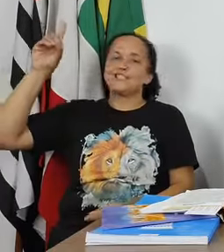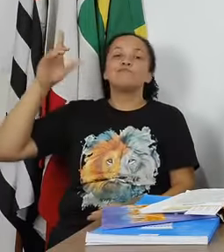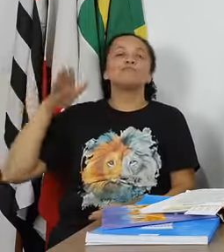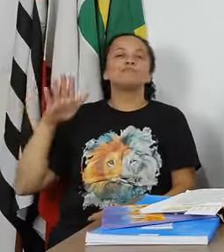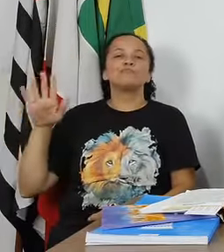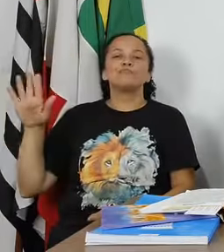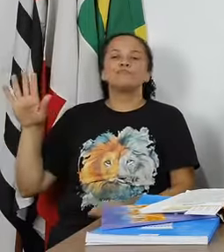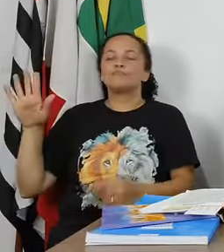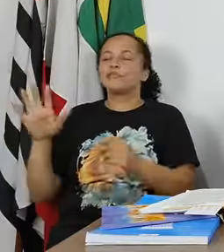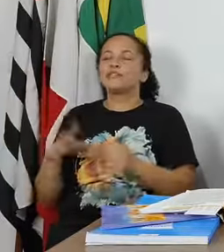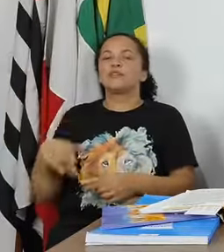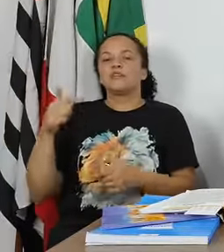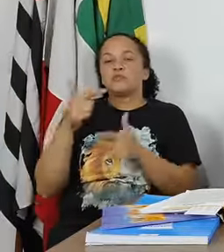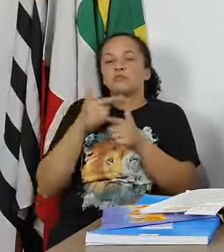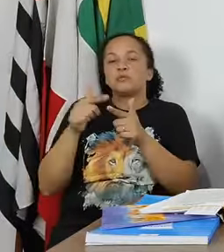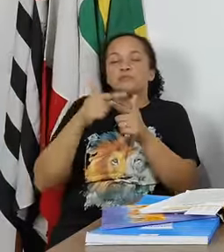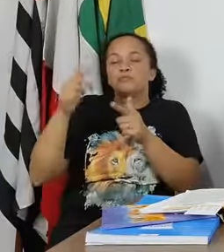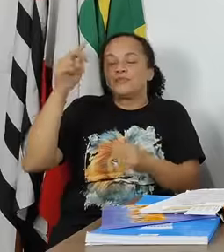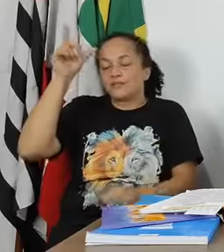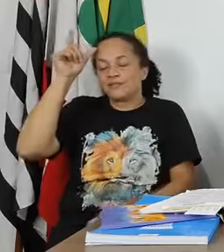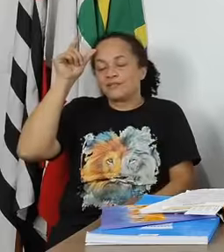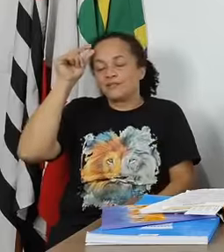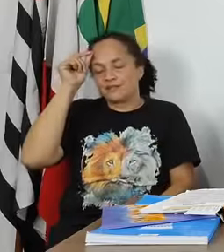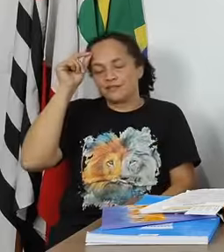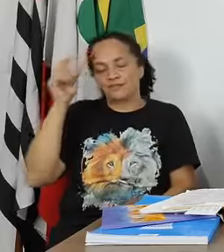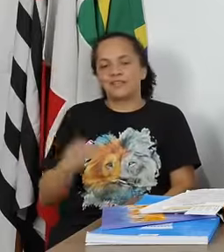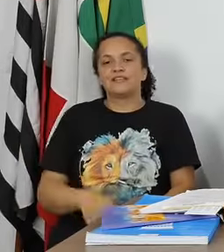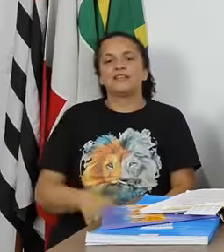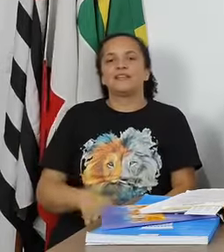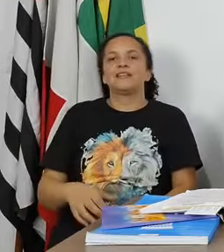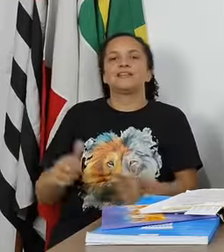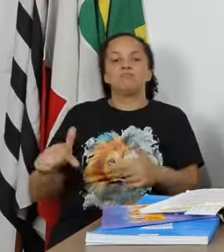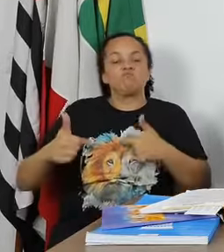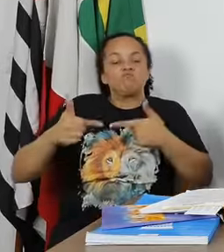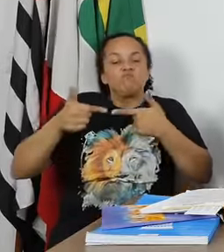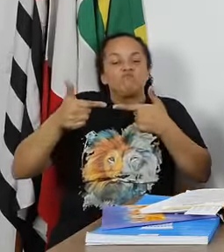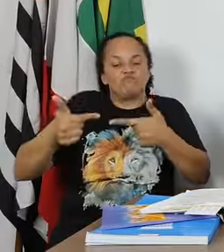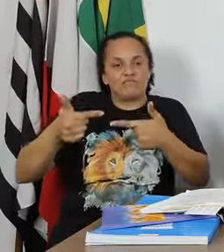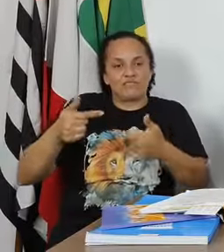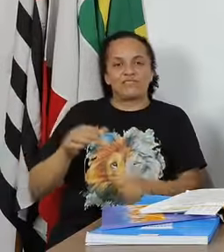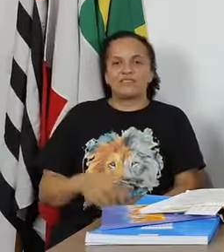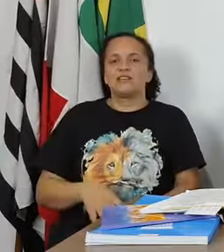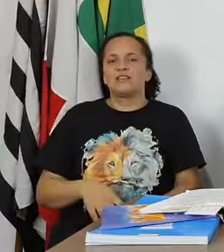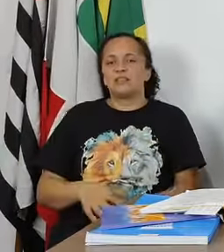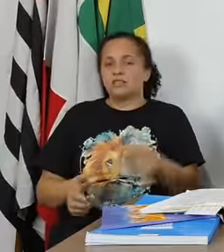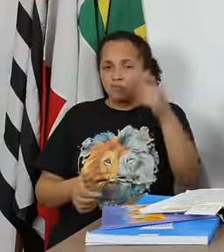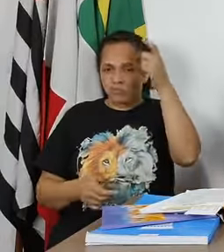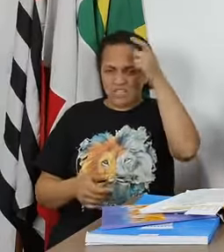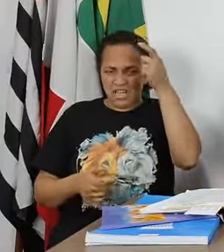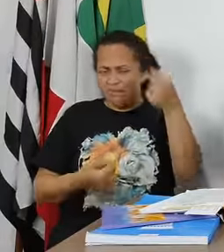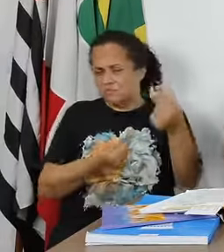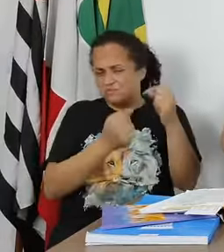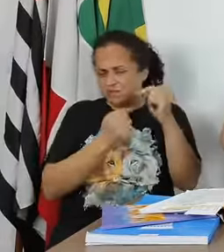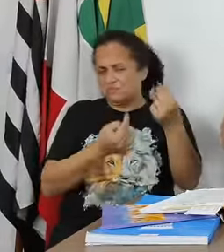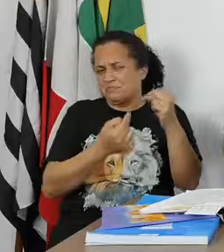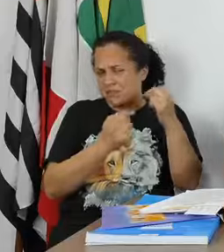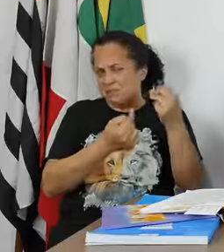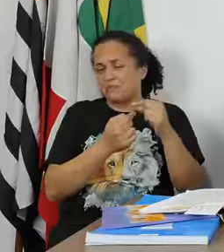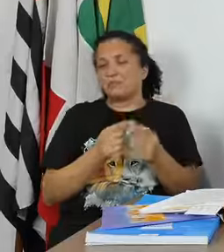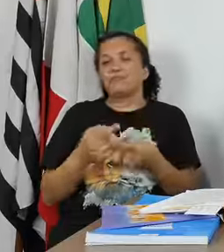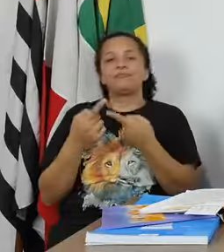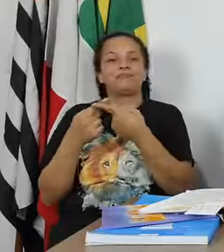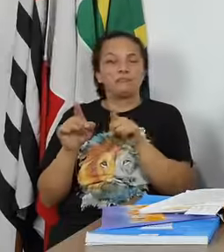Amém? Essa é a grande batalha. Esse é o grande desafio. E o inimigo ele tem assolado as pessoas que não conhecem isso. Mas glória